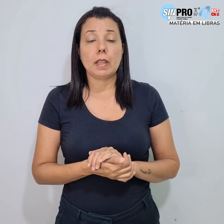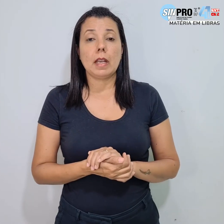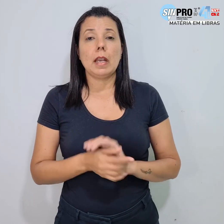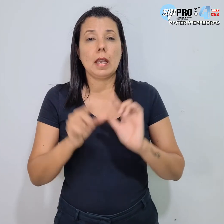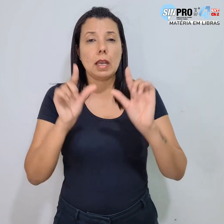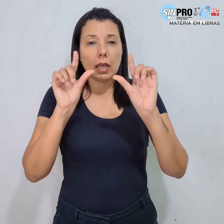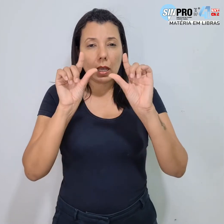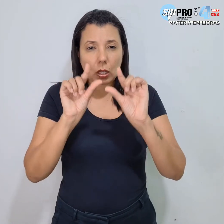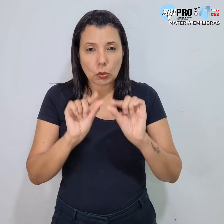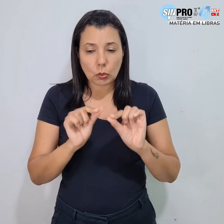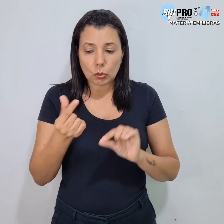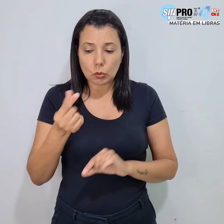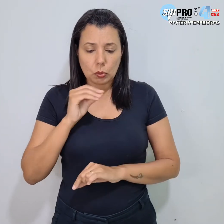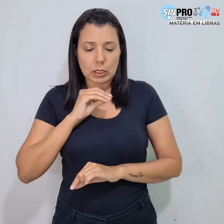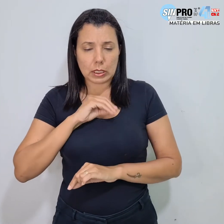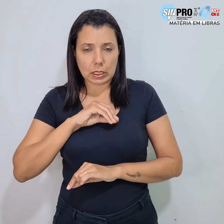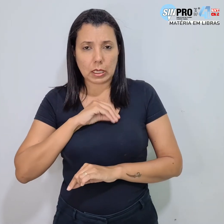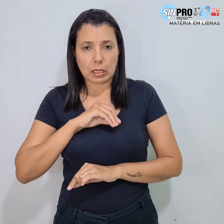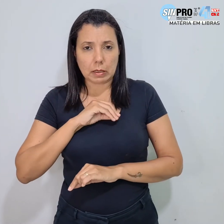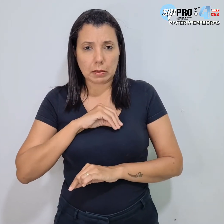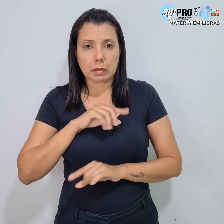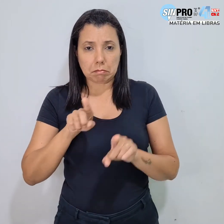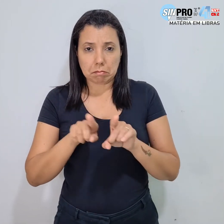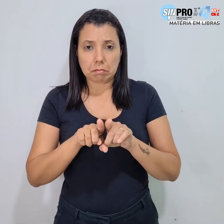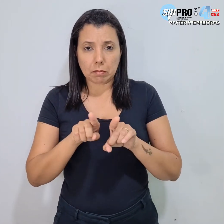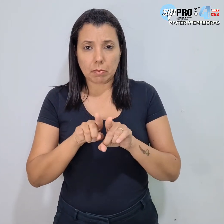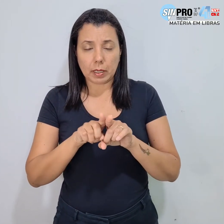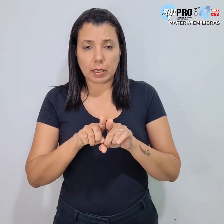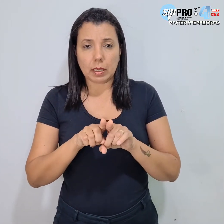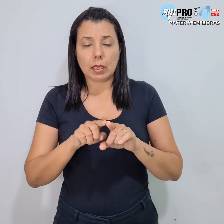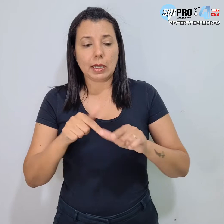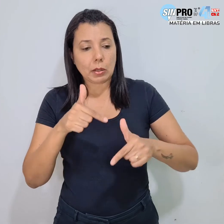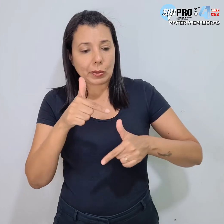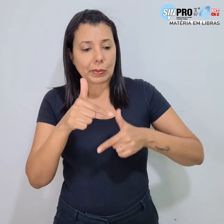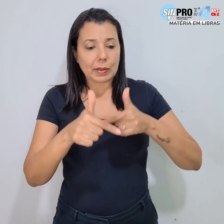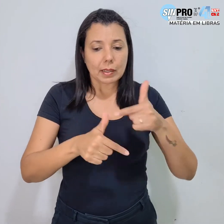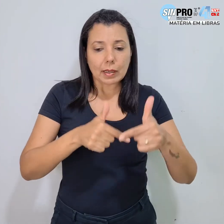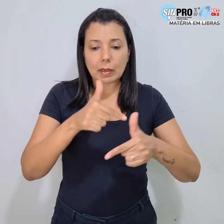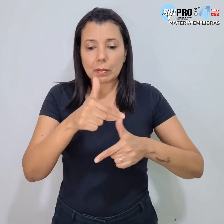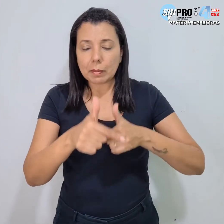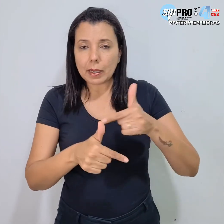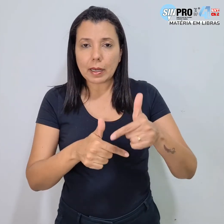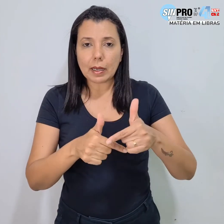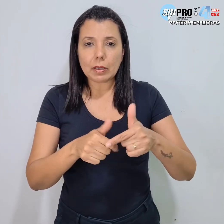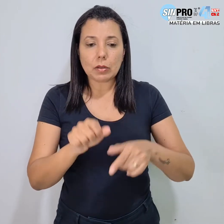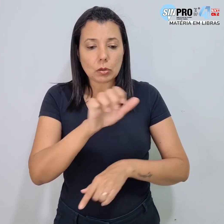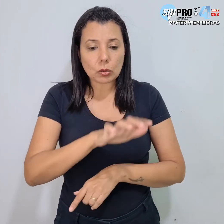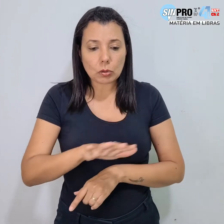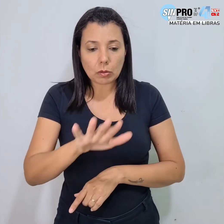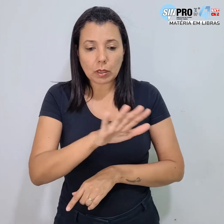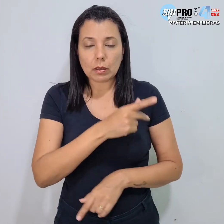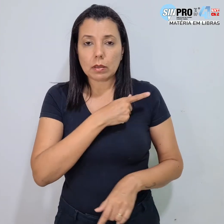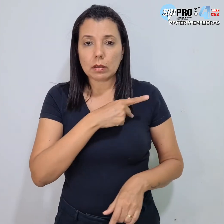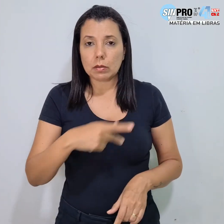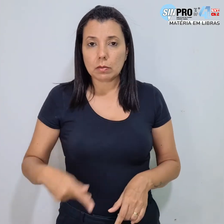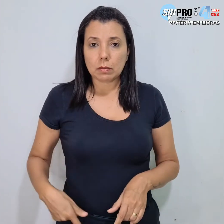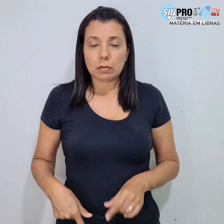autoriza reduzir a remuneração e as jornadas de trabalho nas esferas públicas,